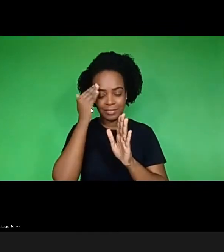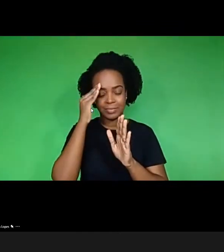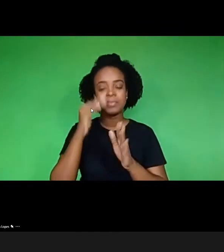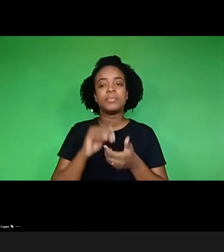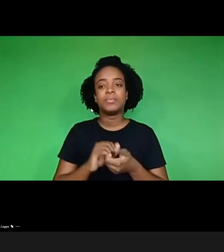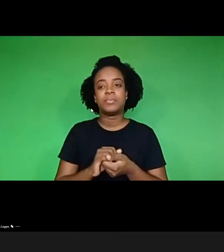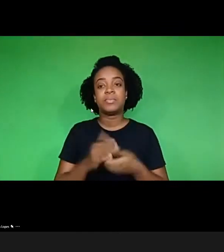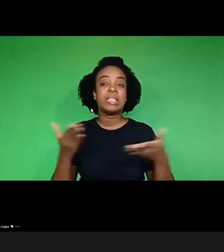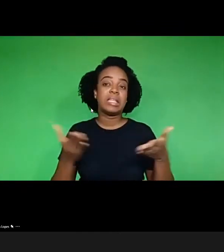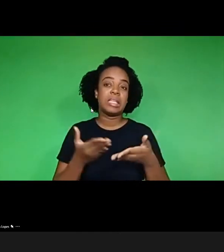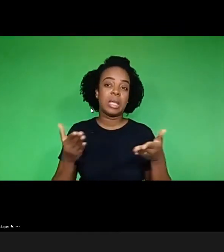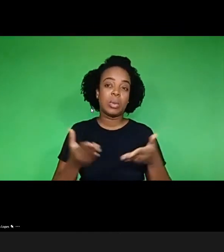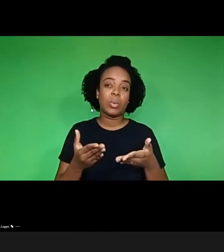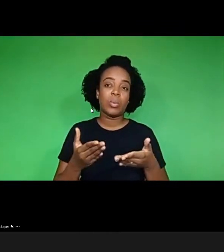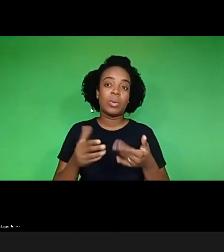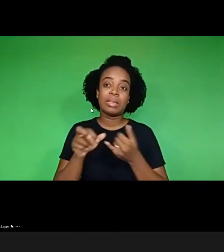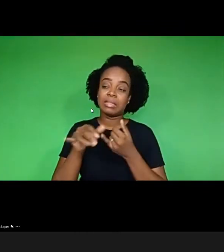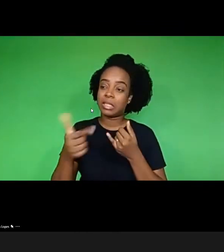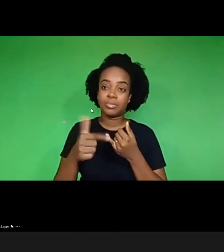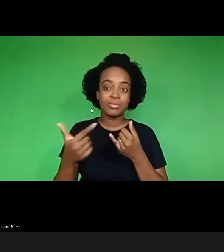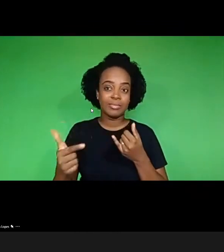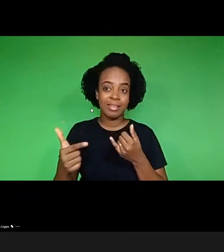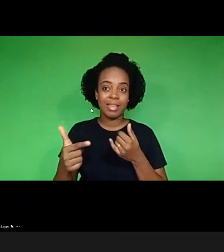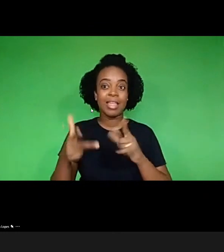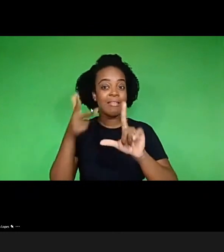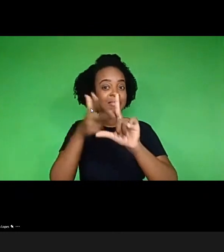desses novos auxílios.